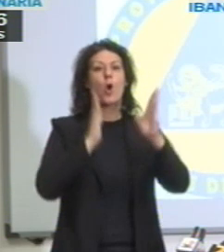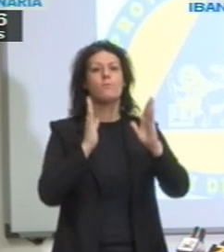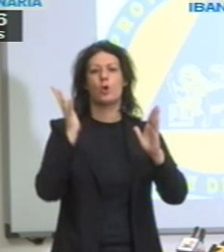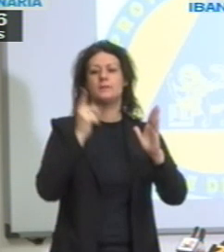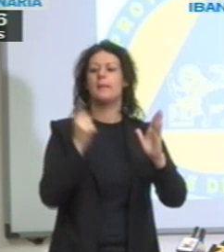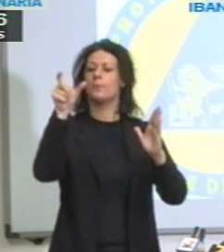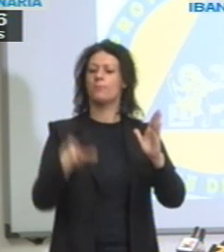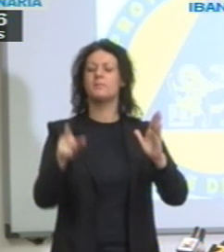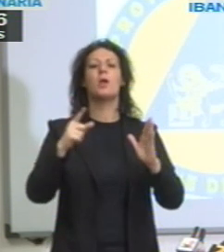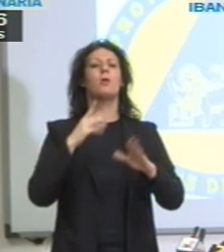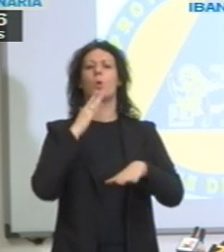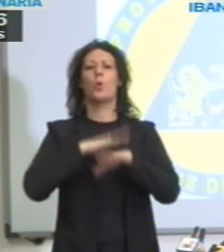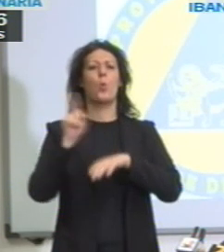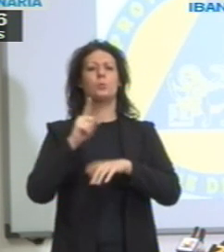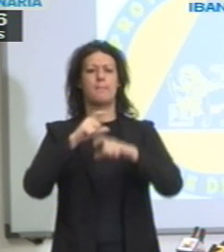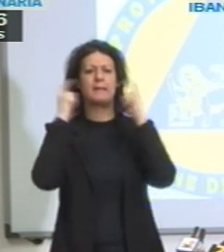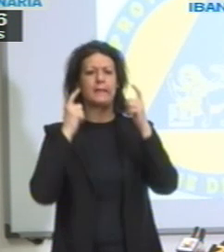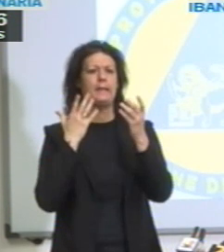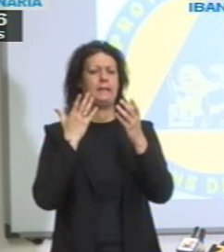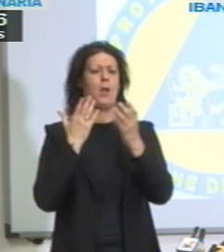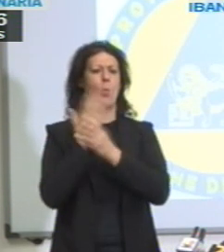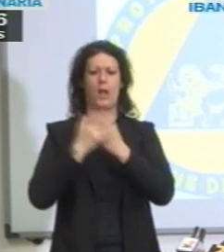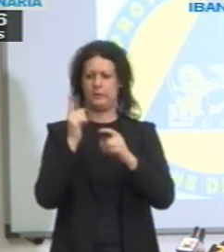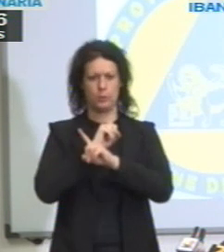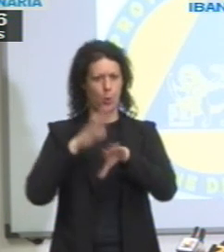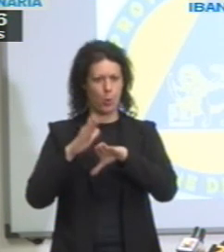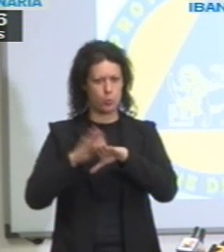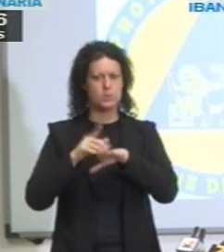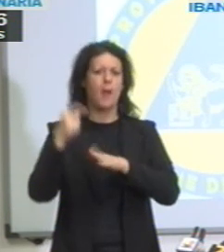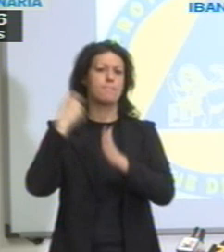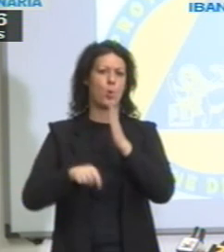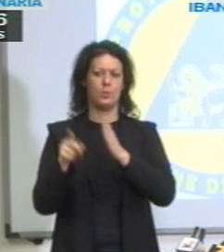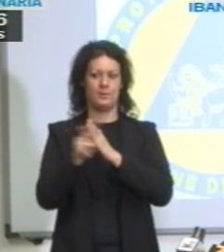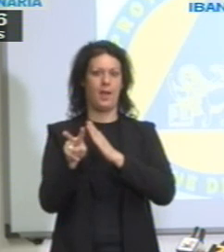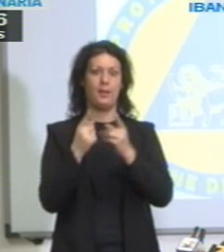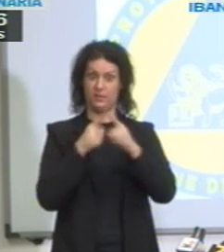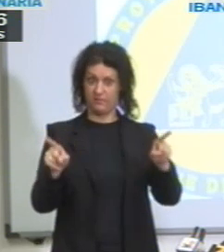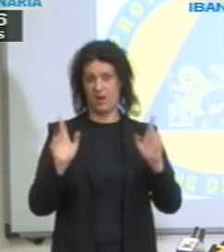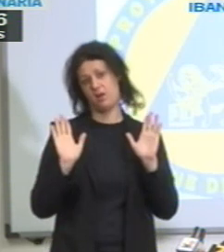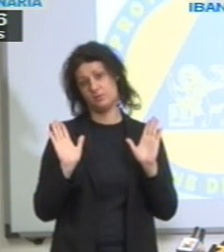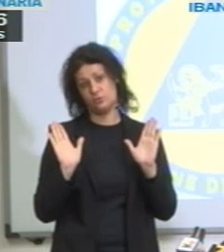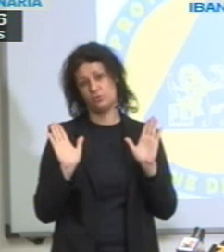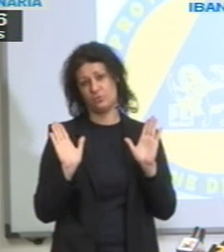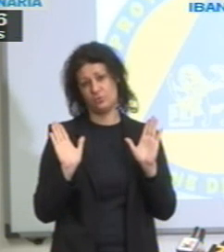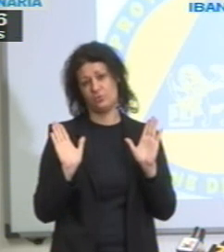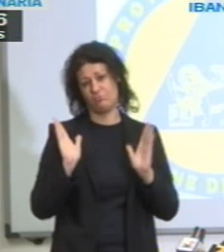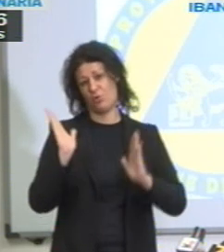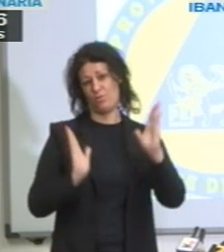al supermercato senza guanti, senza mascherina e magari fa anche il fenomeno. Sono due mondi diversi.